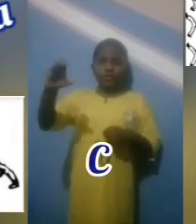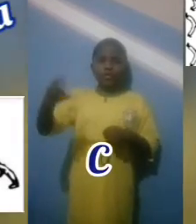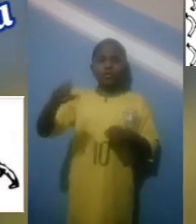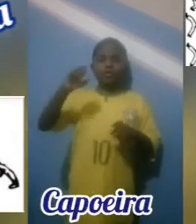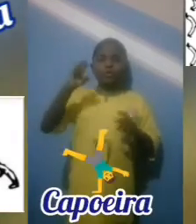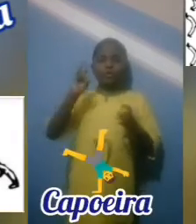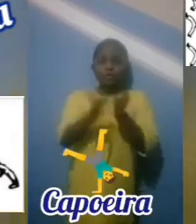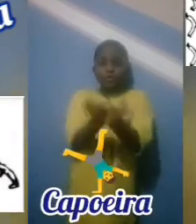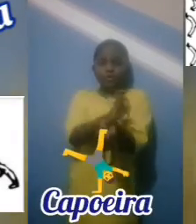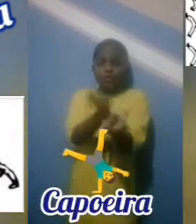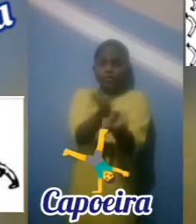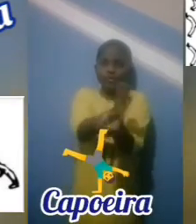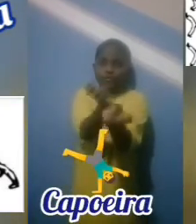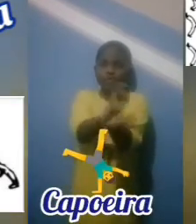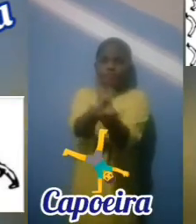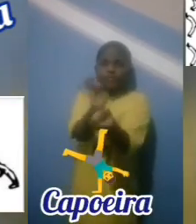de capoeira.